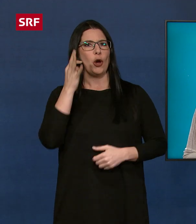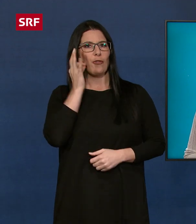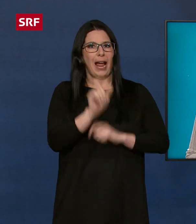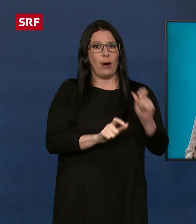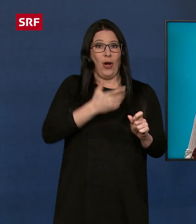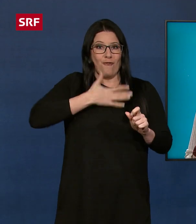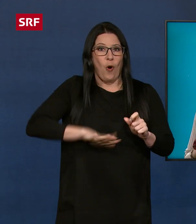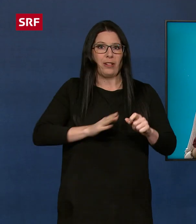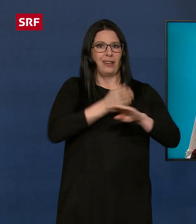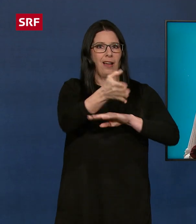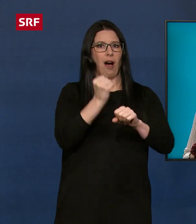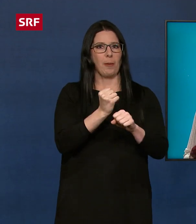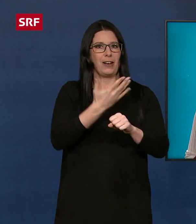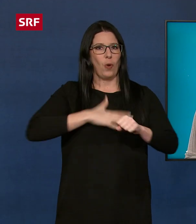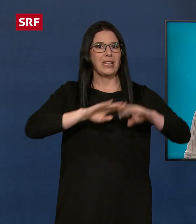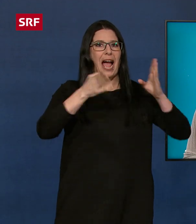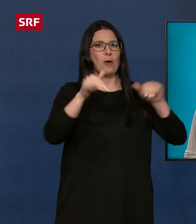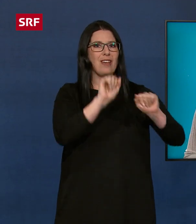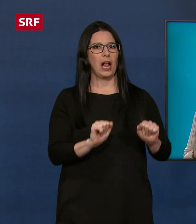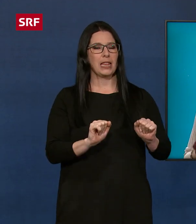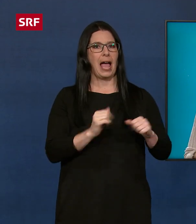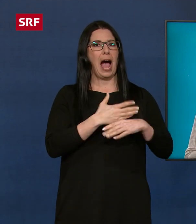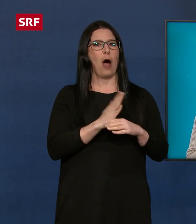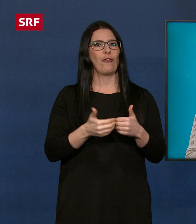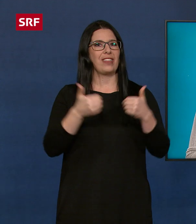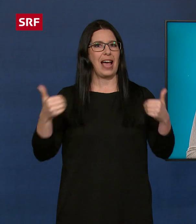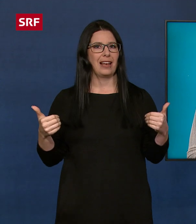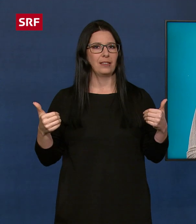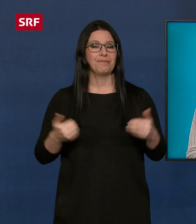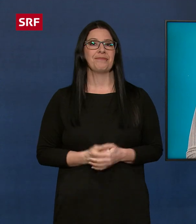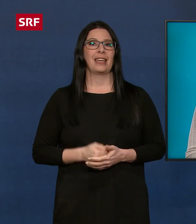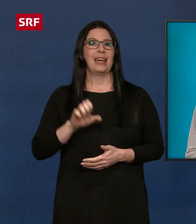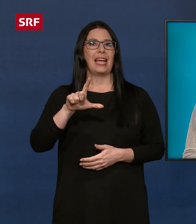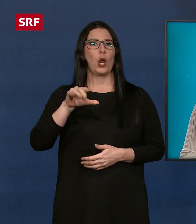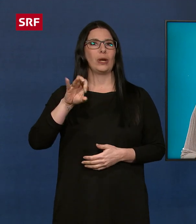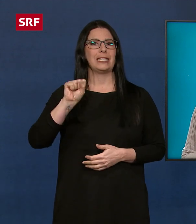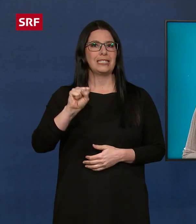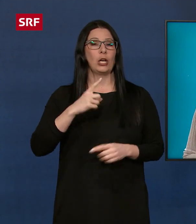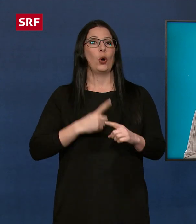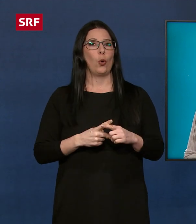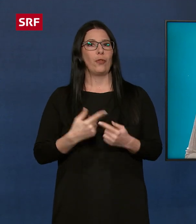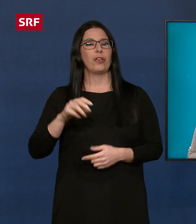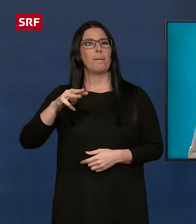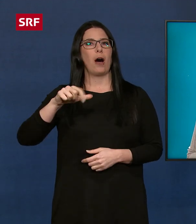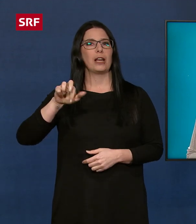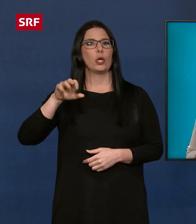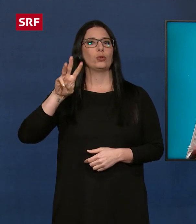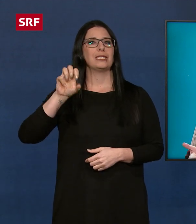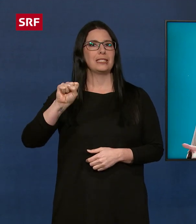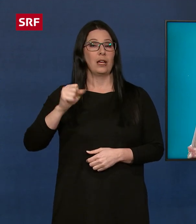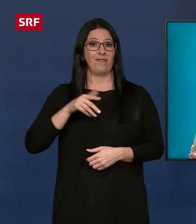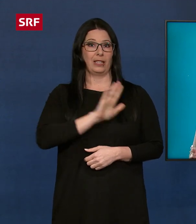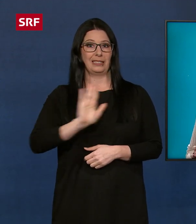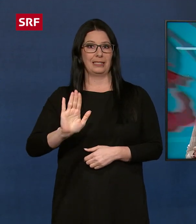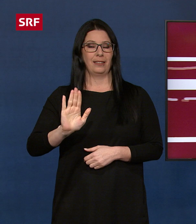und sich den Haushalt aufgeteilt hätten. Was die Kinderreporterin Eloise und der Kinderreporter Marius dazu meinen, das